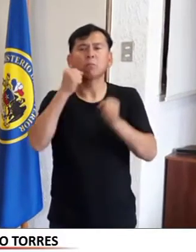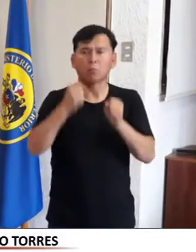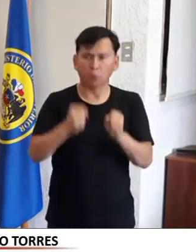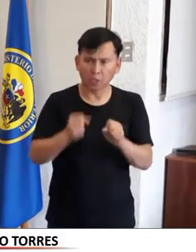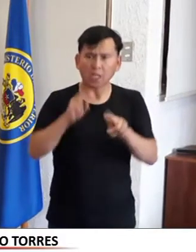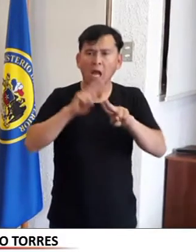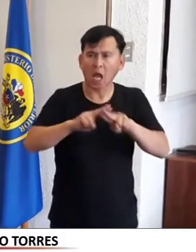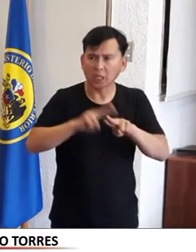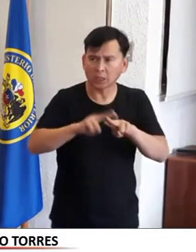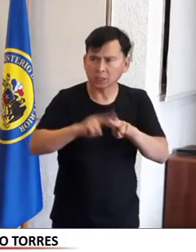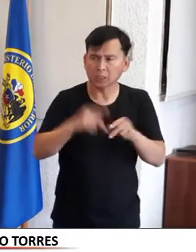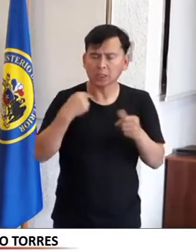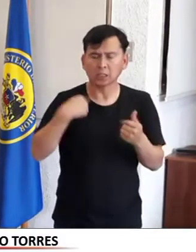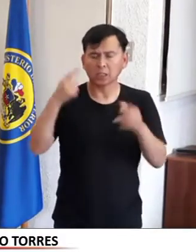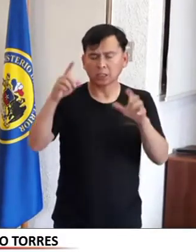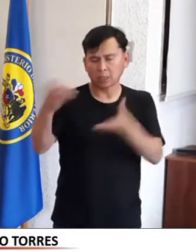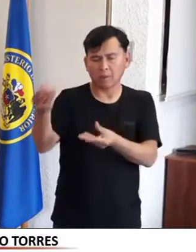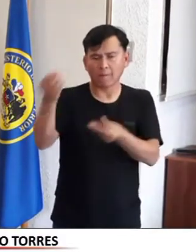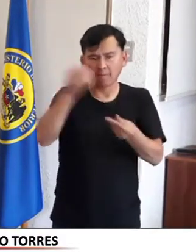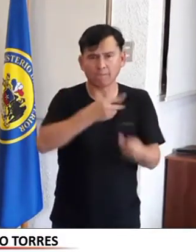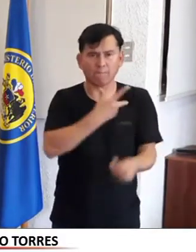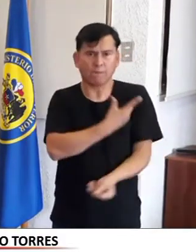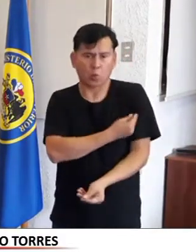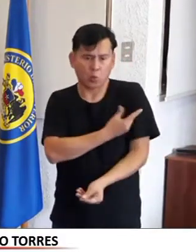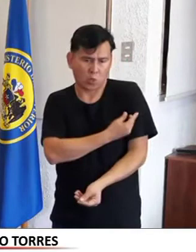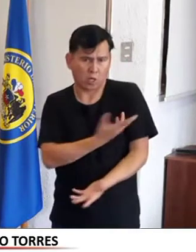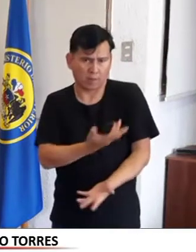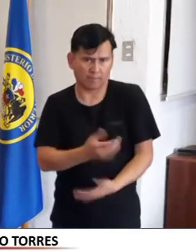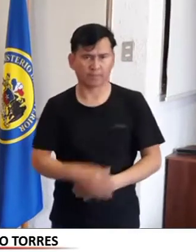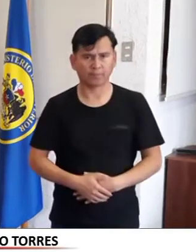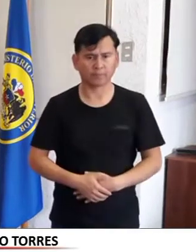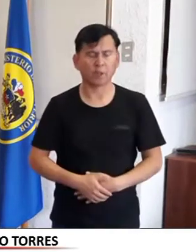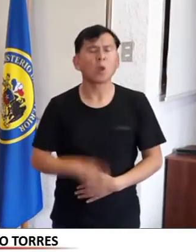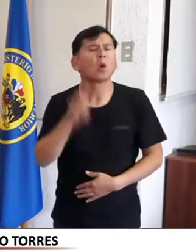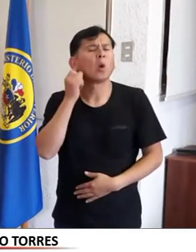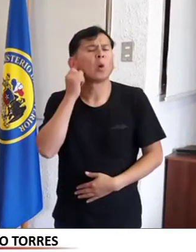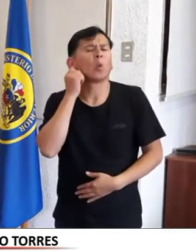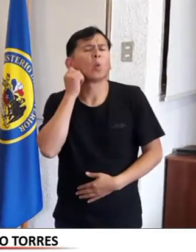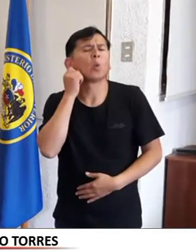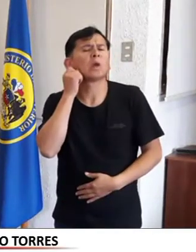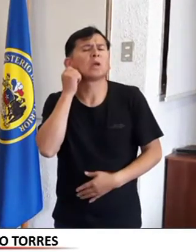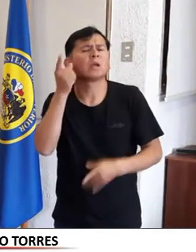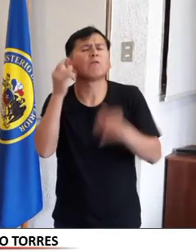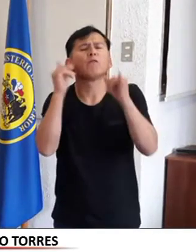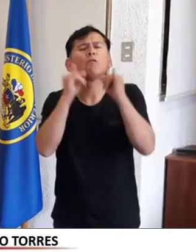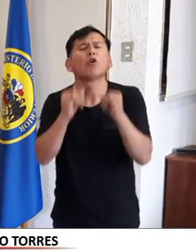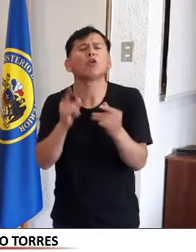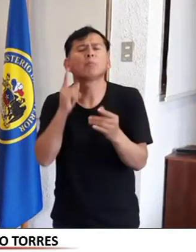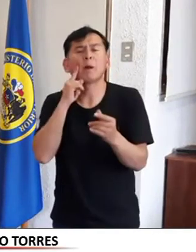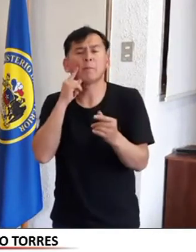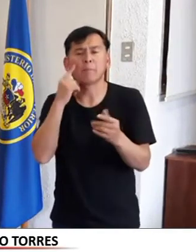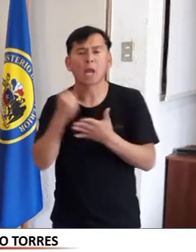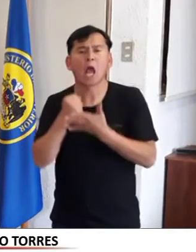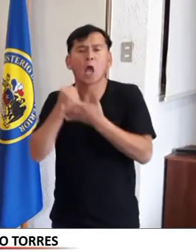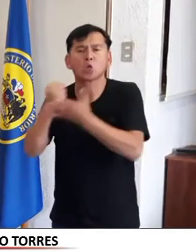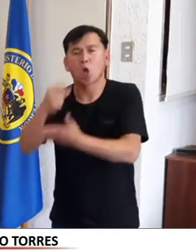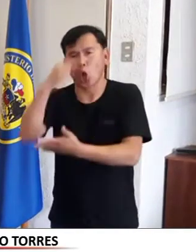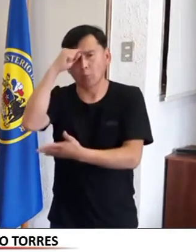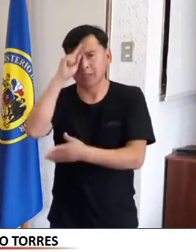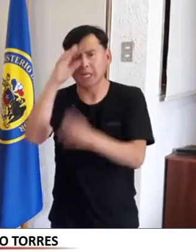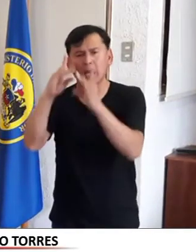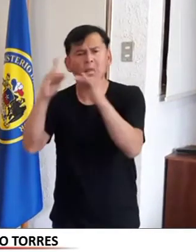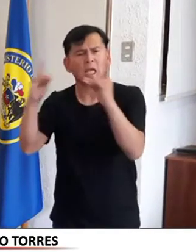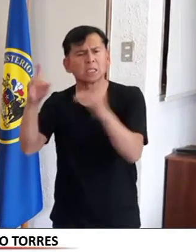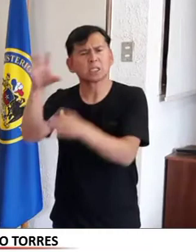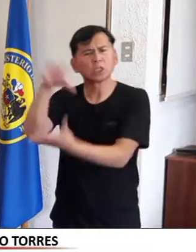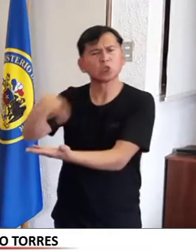poder traer otra remesa importante de vacunas. ¿Qué medidas se están tomando para reforzar el hospital de Puerto Aysén y si existe